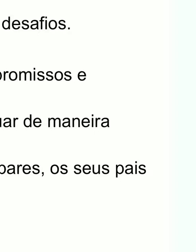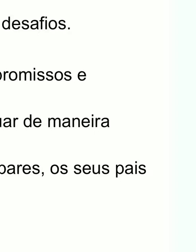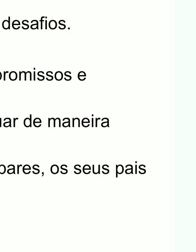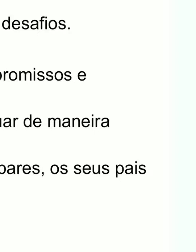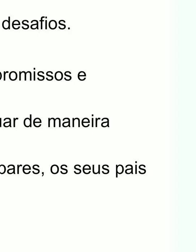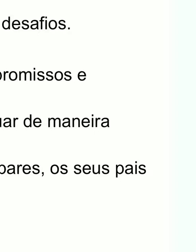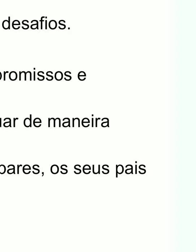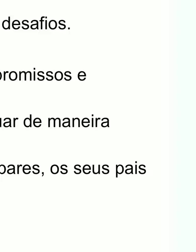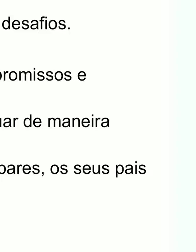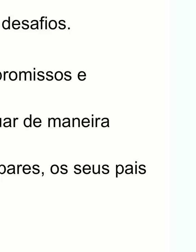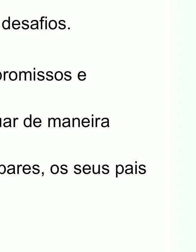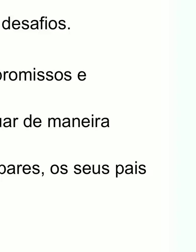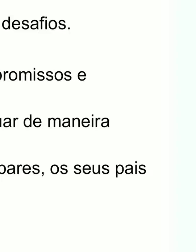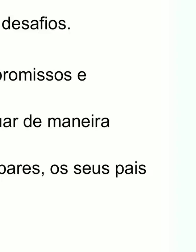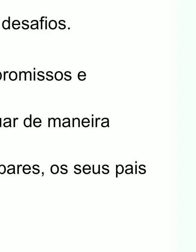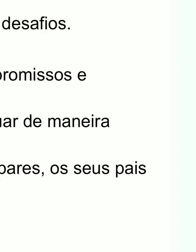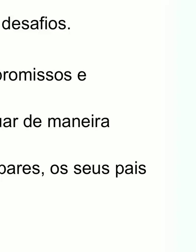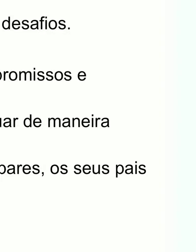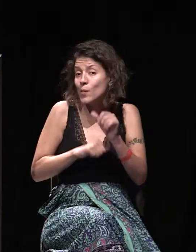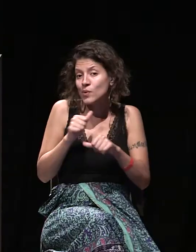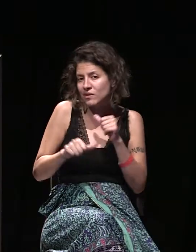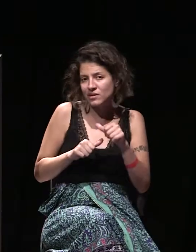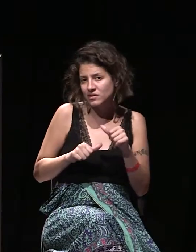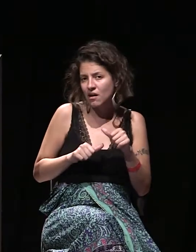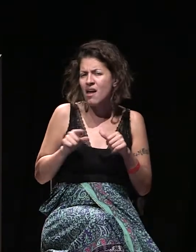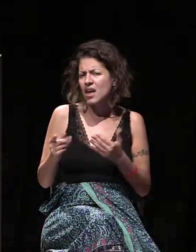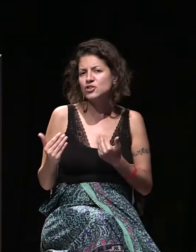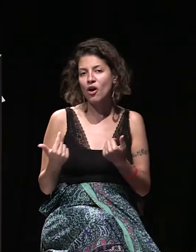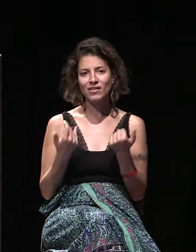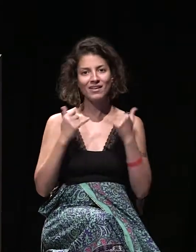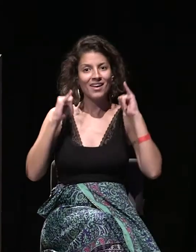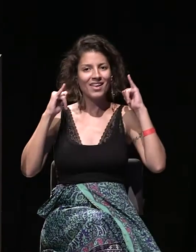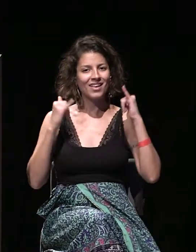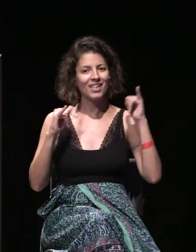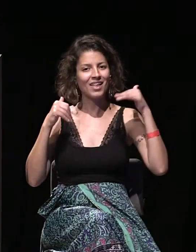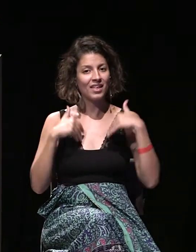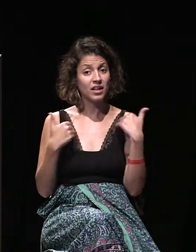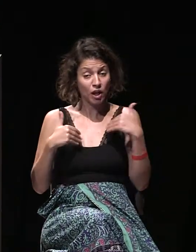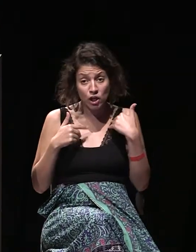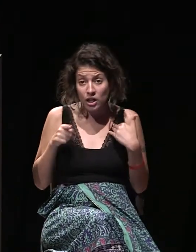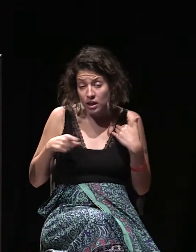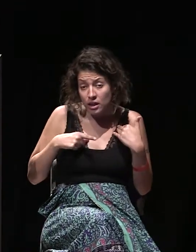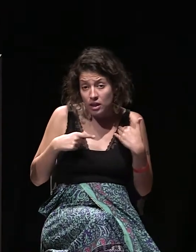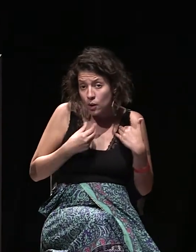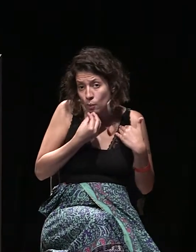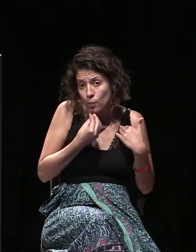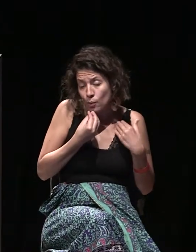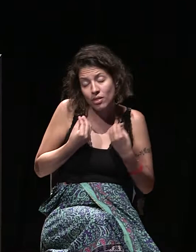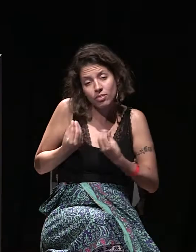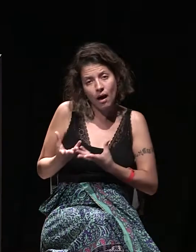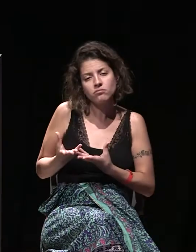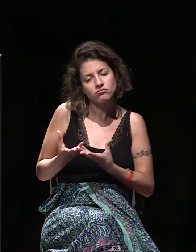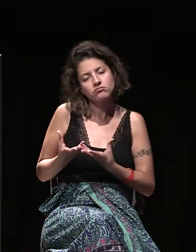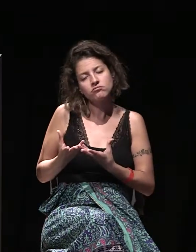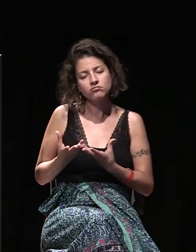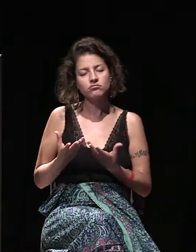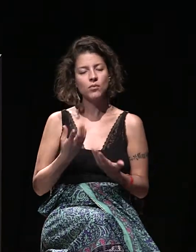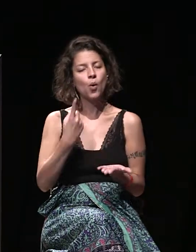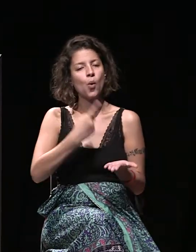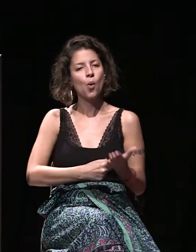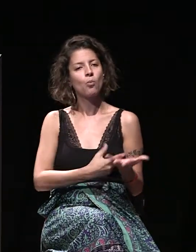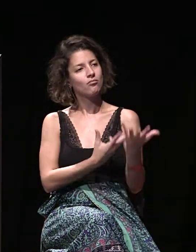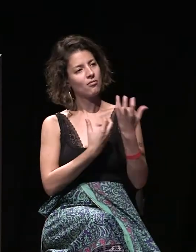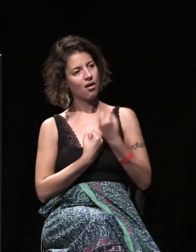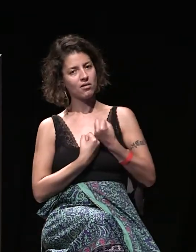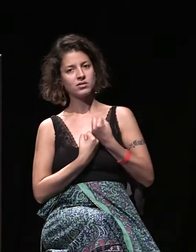desafios, eles acreditam em mudança, eles têm muitas energias e, se a gente dá oportunidades, assumem compromissos